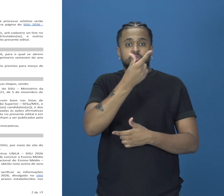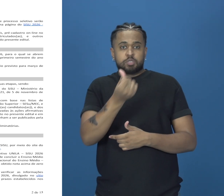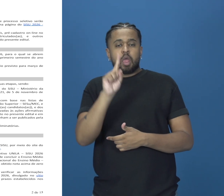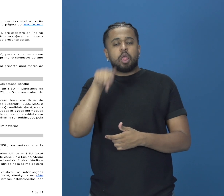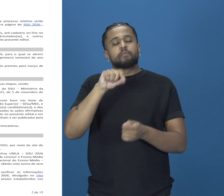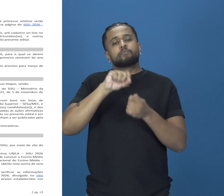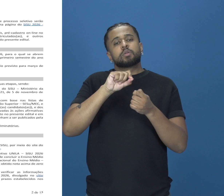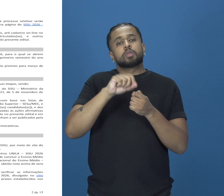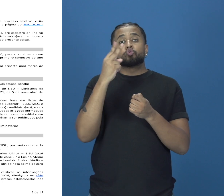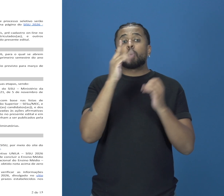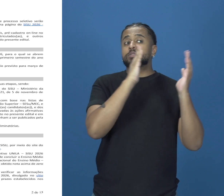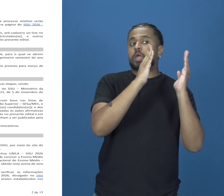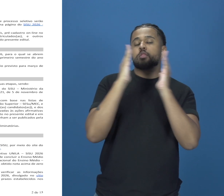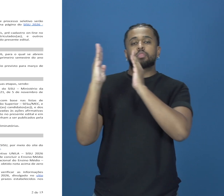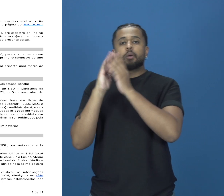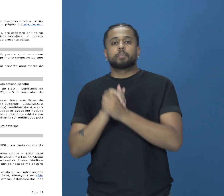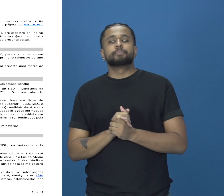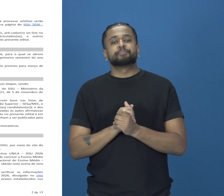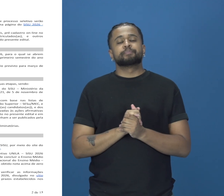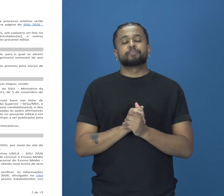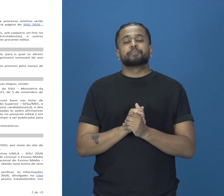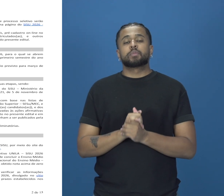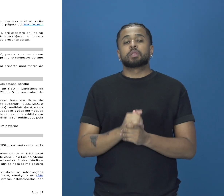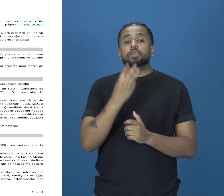será realizado em duas etapas, sendo